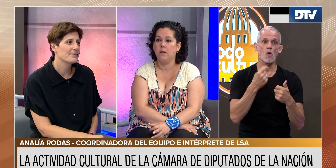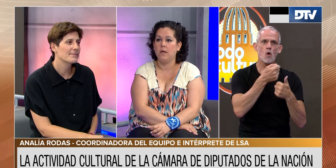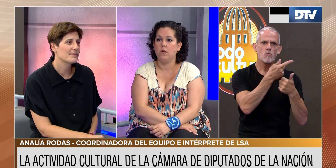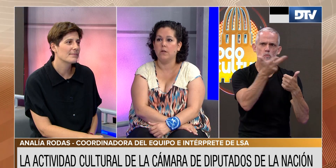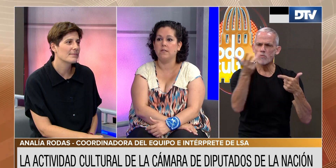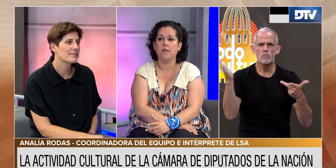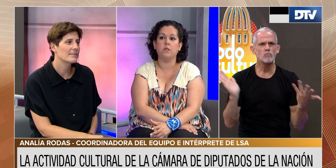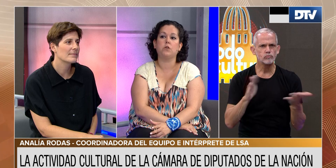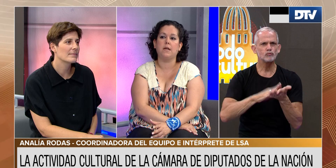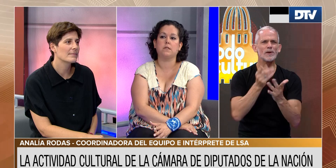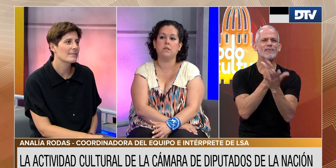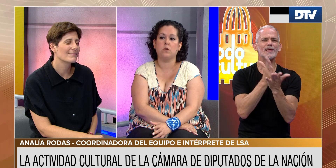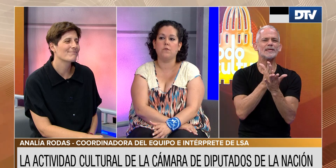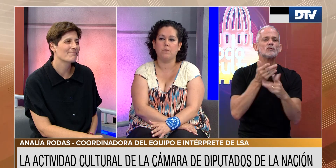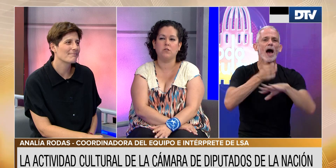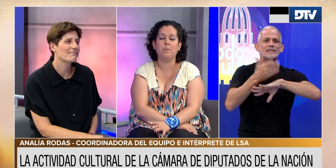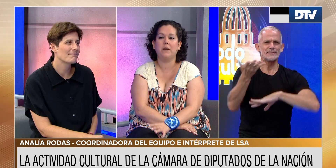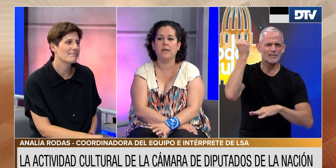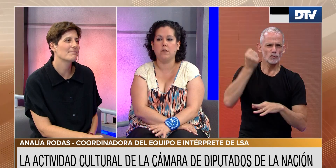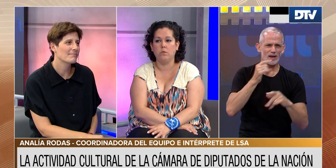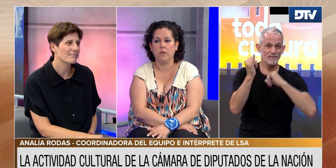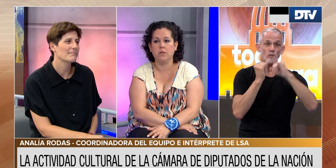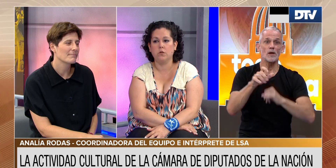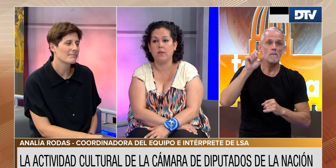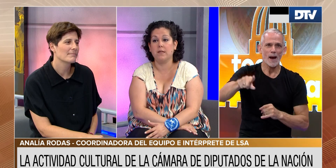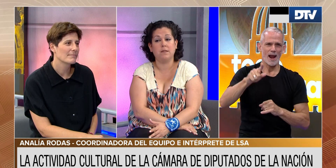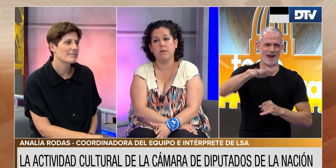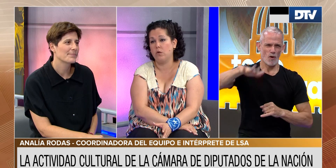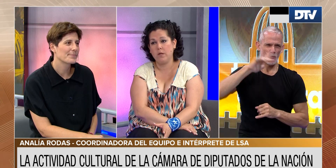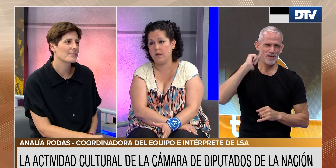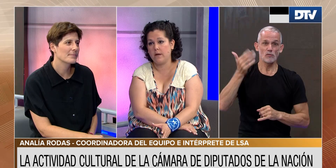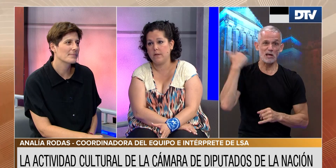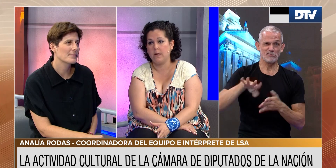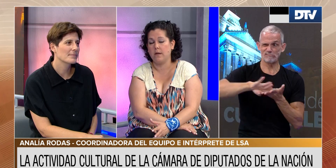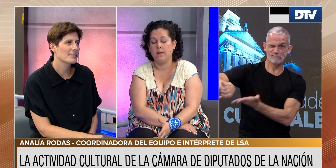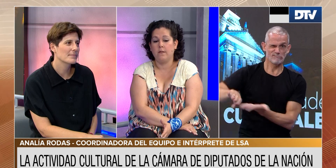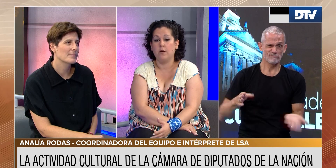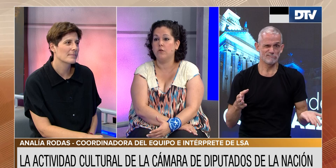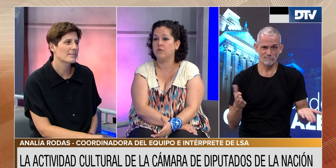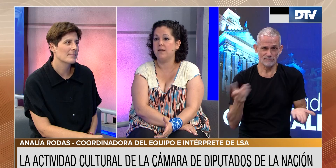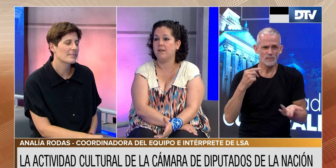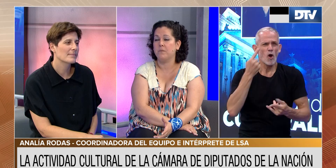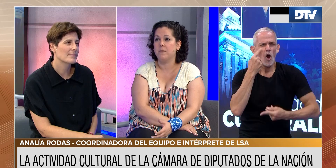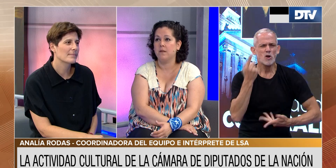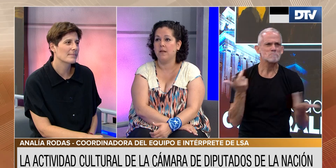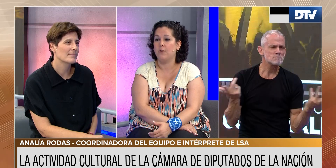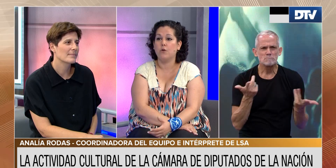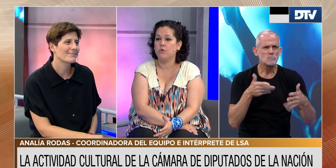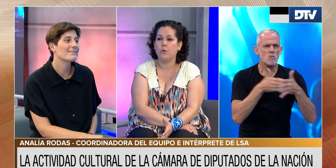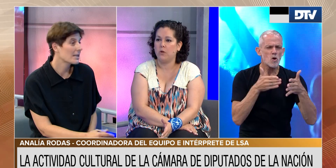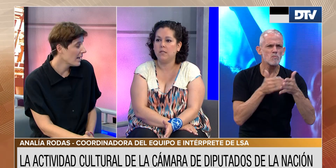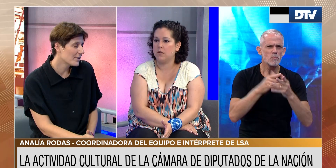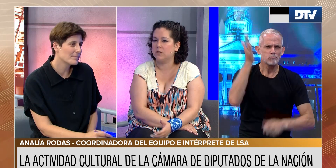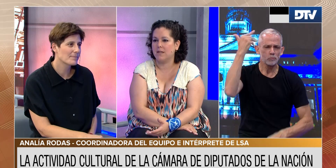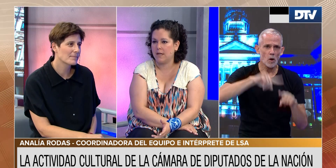grande en lo que es el derecho del acceso a la información para la comunidad sorda, que estaba excluida de conocer los